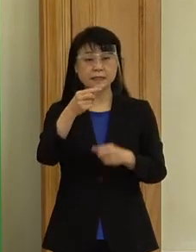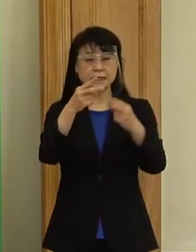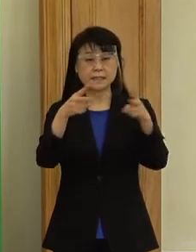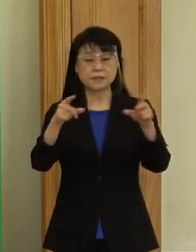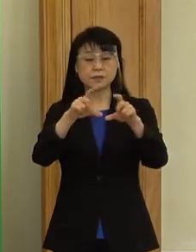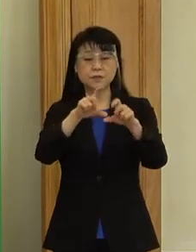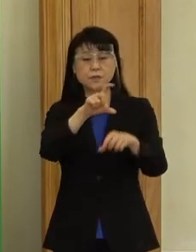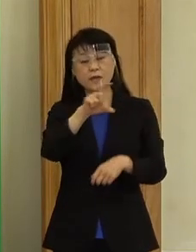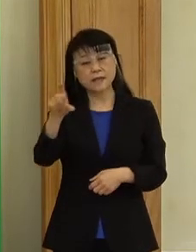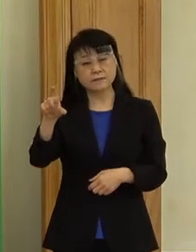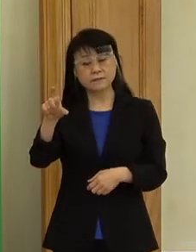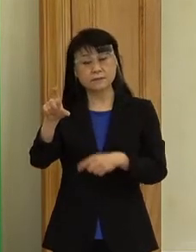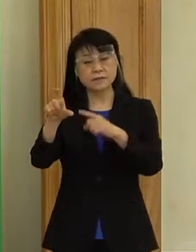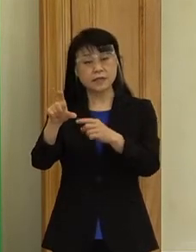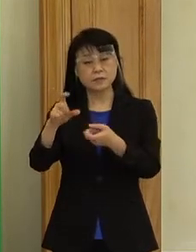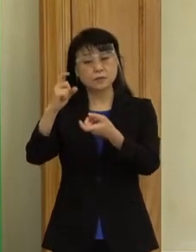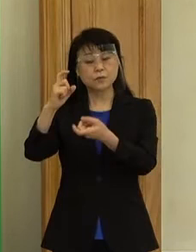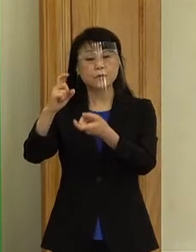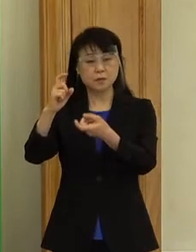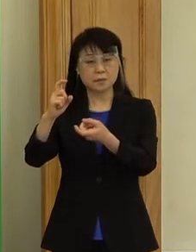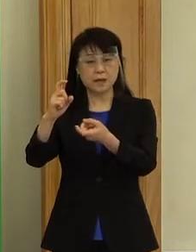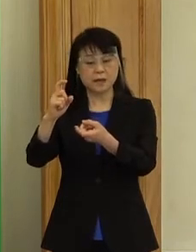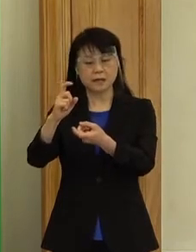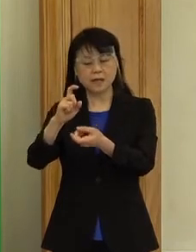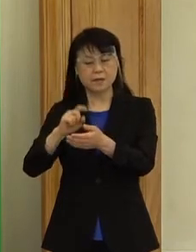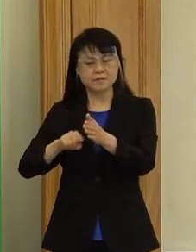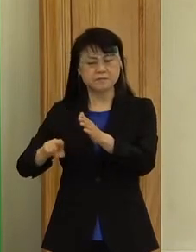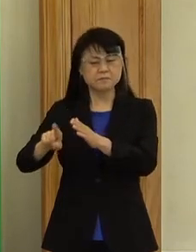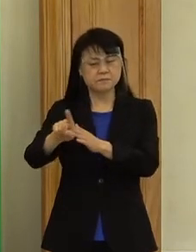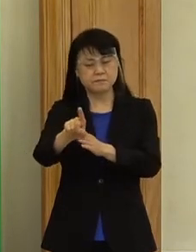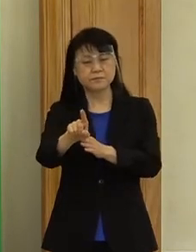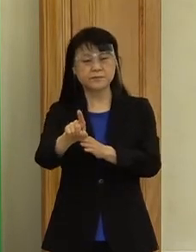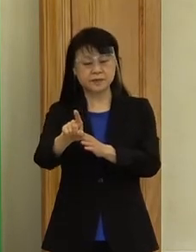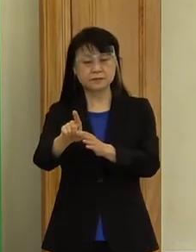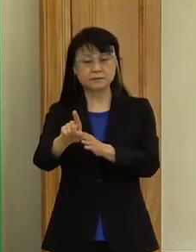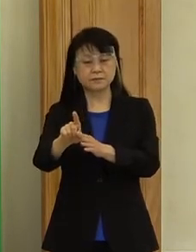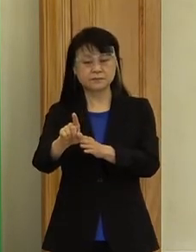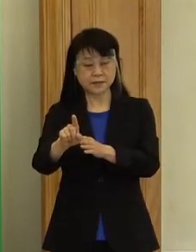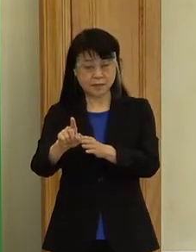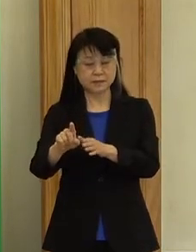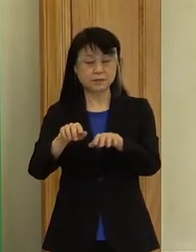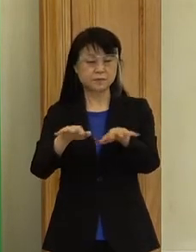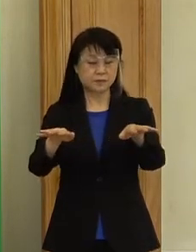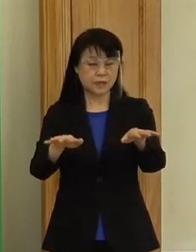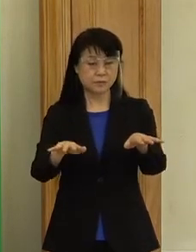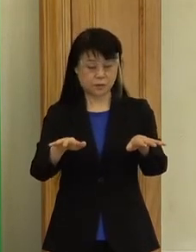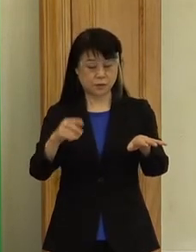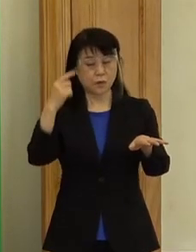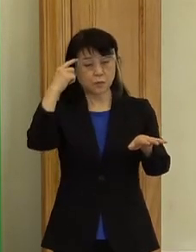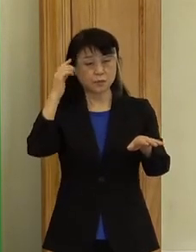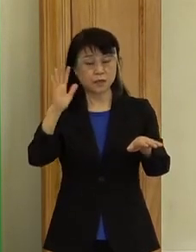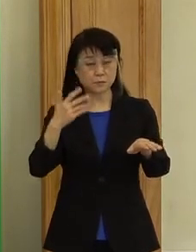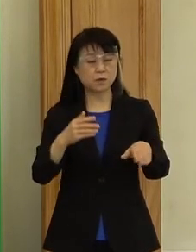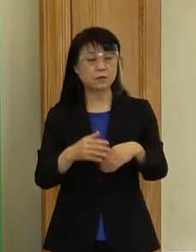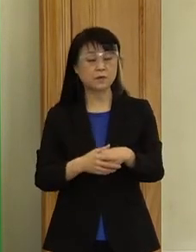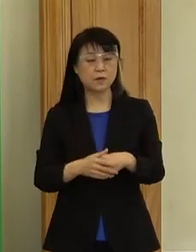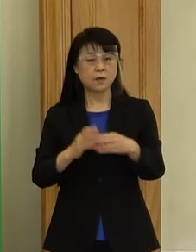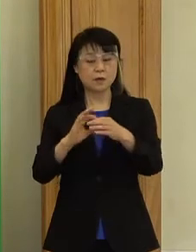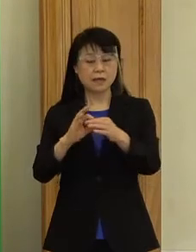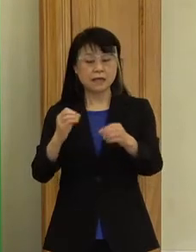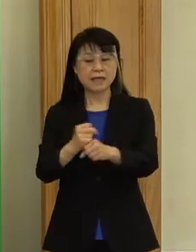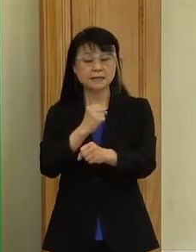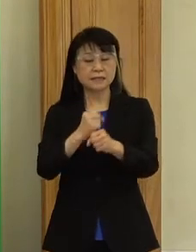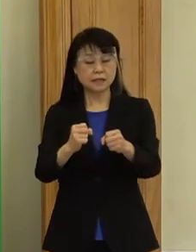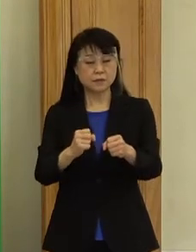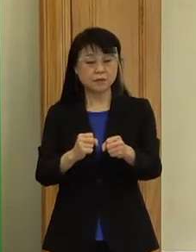葉が、まあ、少し先一人走りしているような嫌いもあるんですが、まあ、関連産業を入れればもういってるんじゃないかというそんなご意